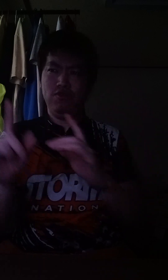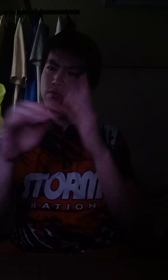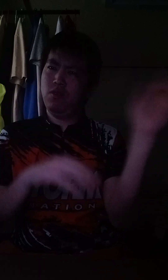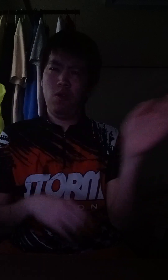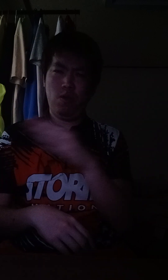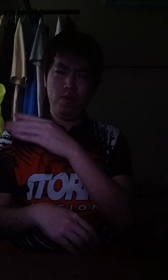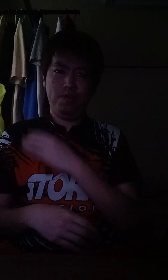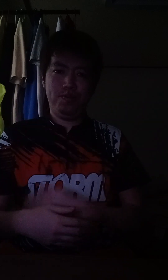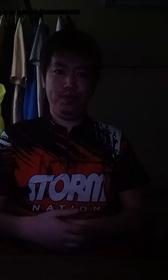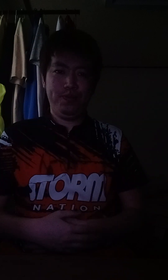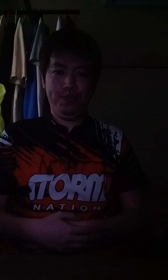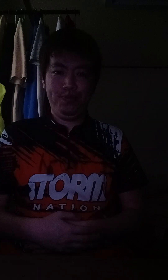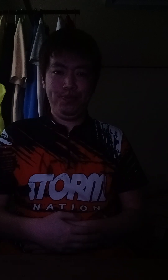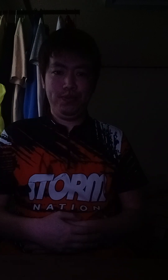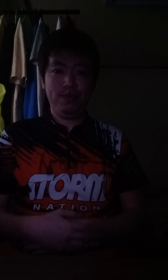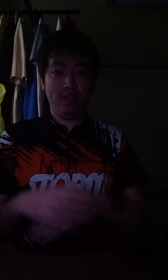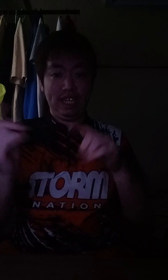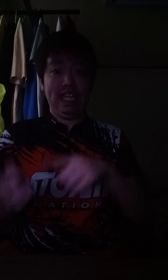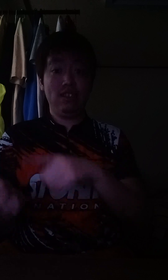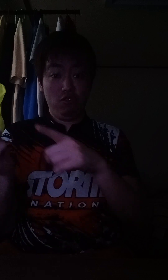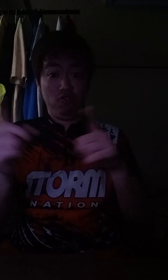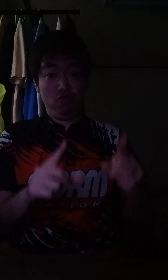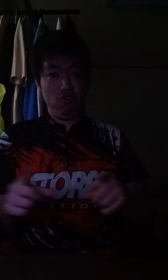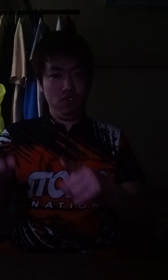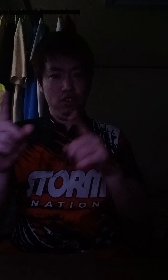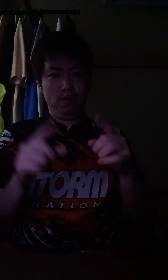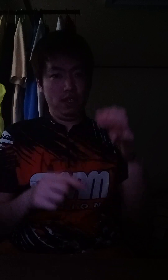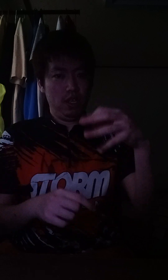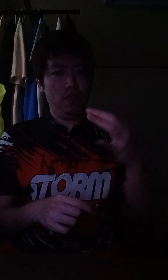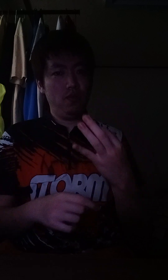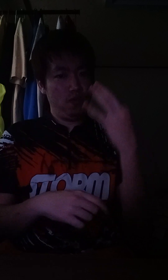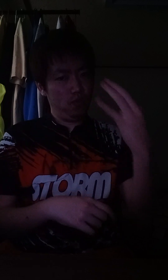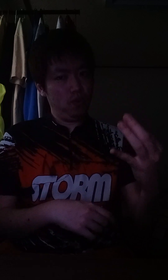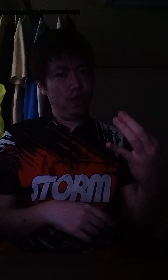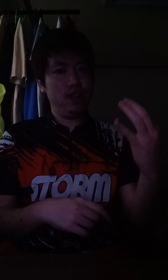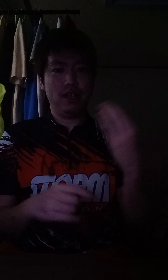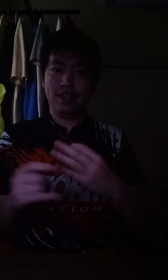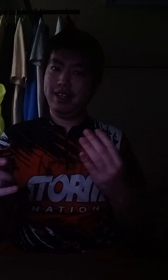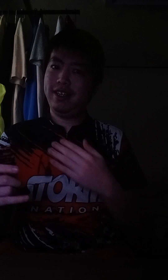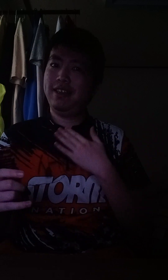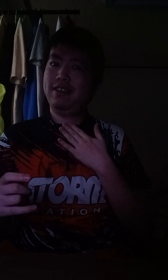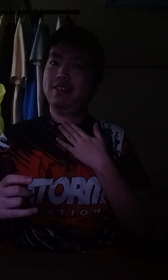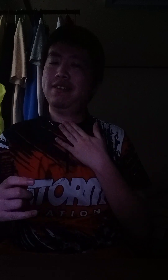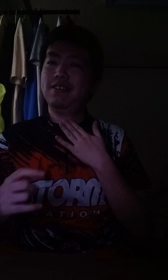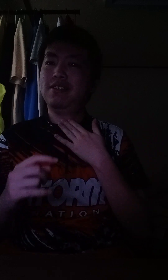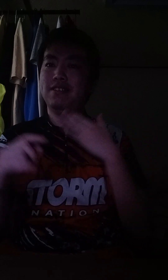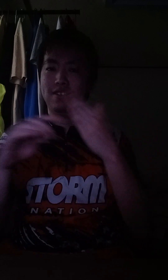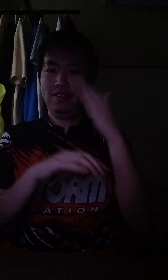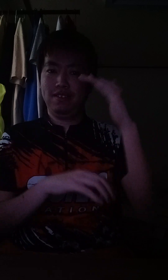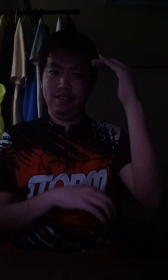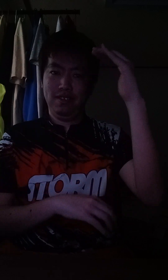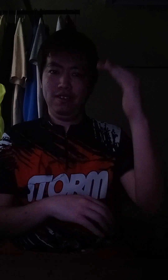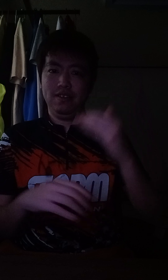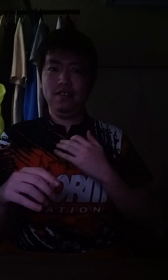없었습니다. 하루하루 나아지는 모습에 이제는 꼭 이루고 싶은 꿈이 생겼습니다.